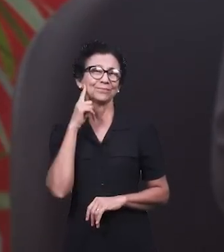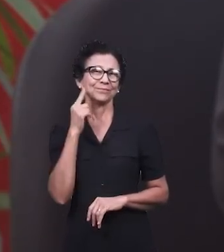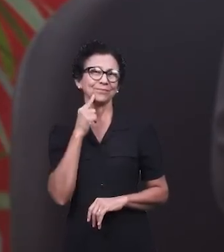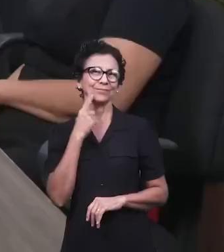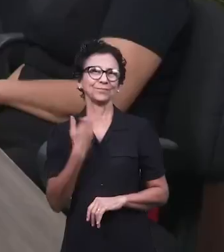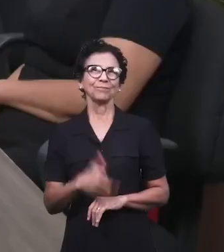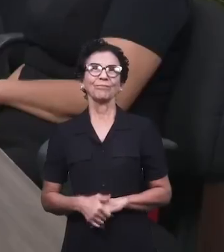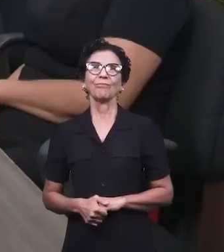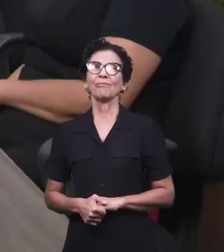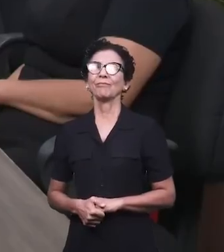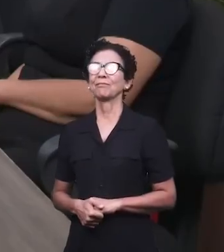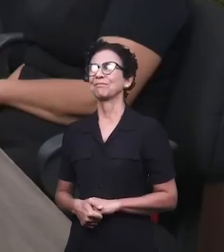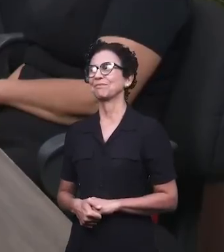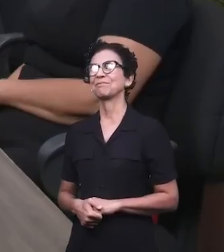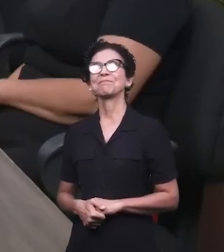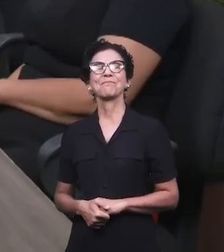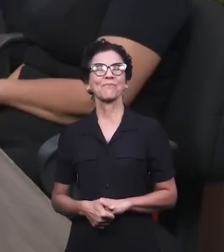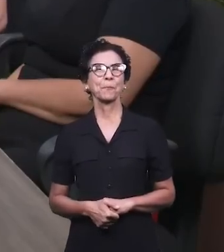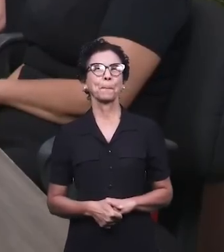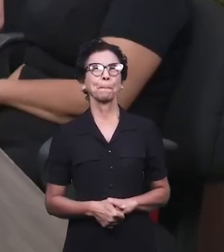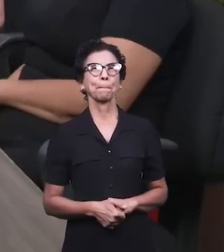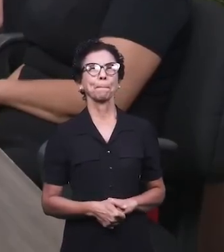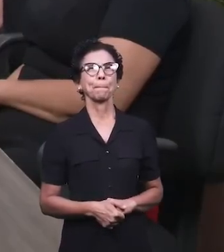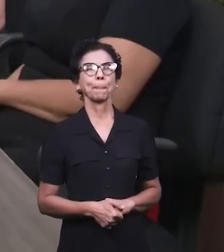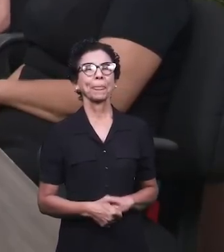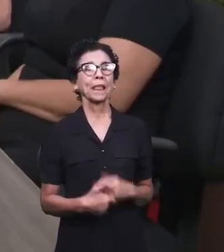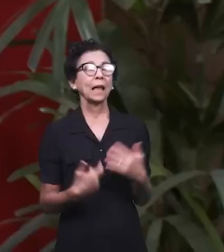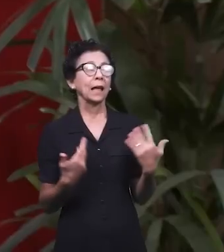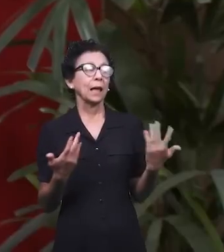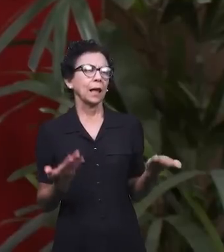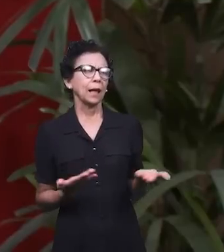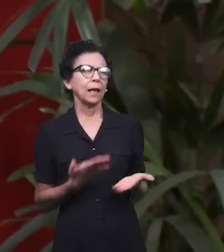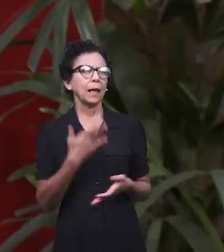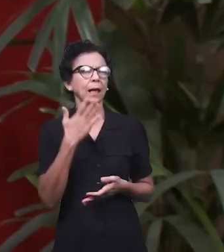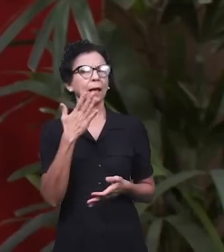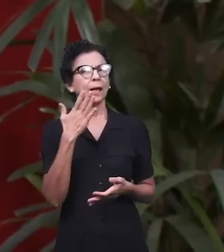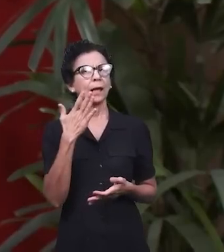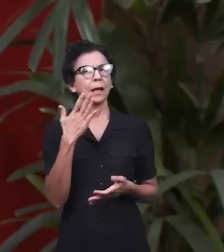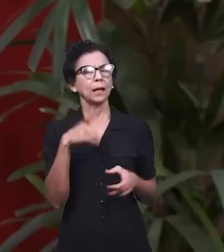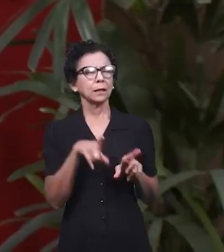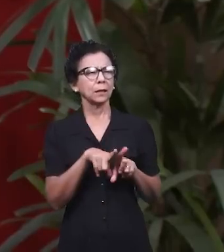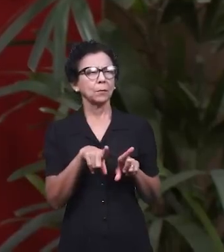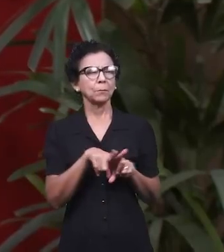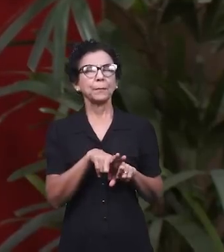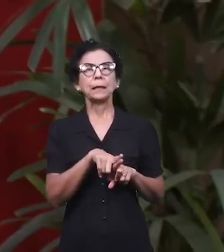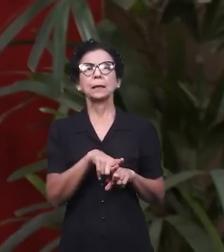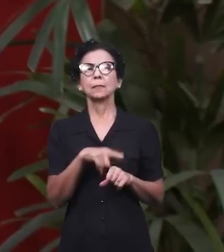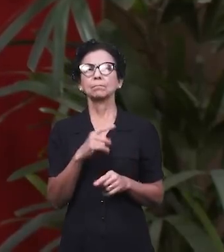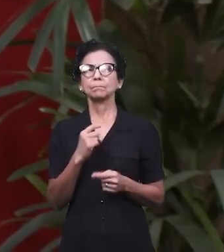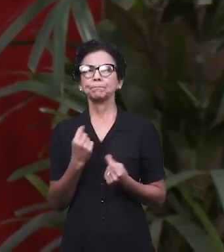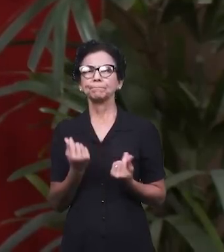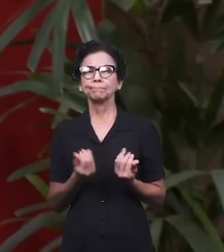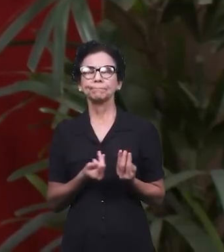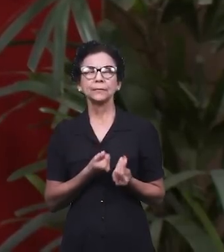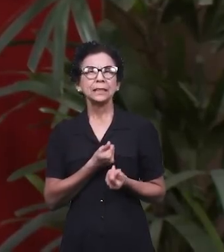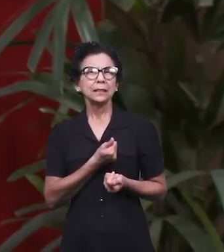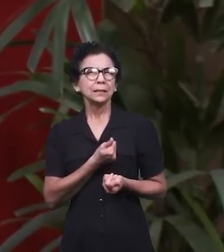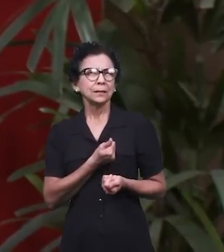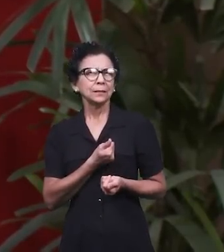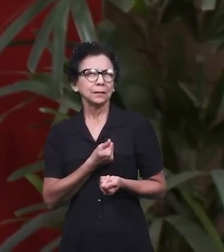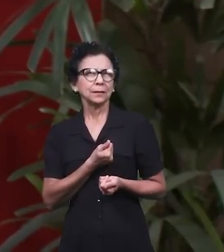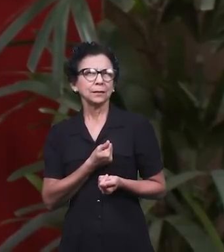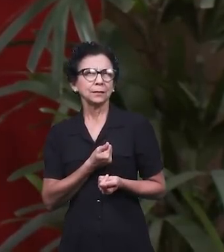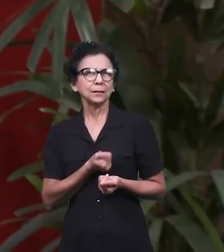surdos. Amém, que bênção. E assim, nós sabemos que existe toda uma